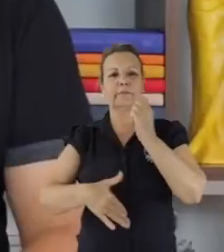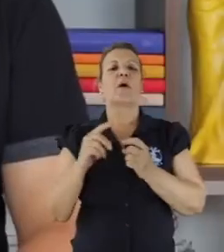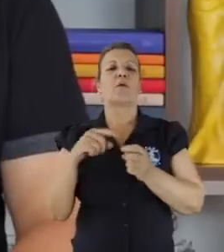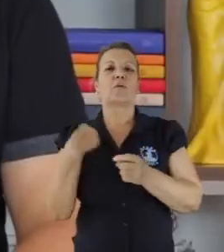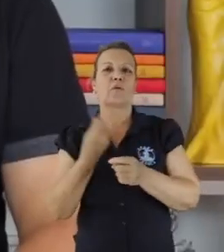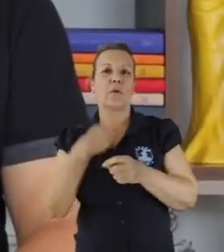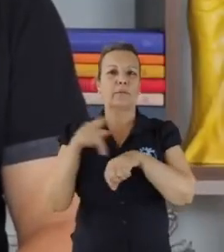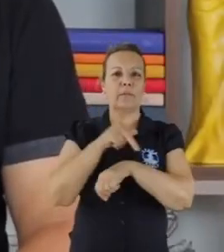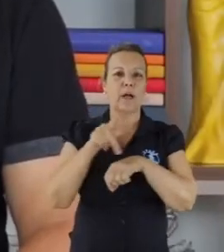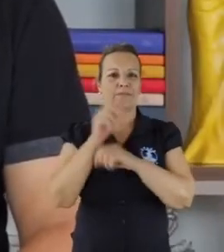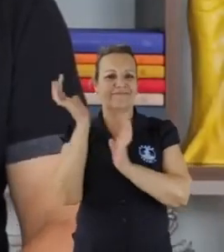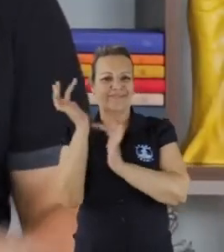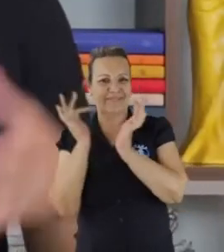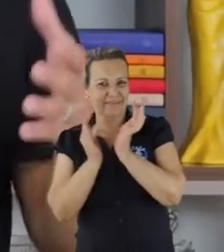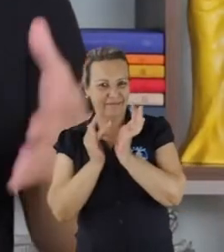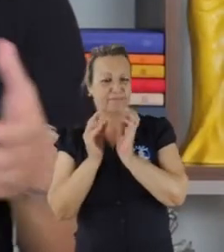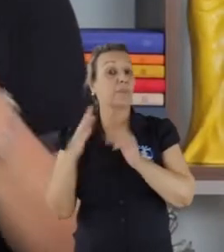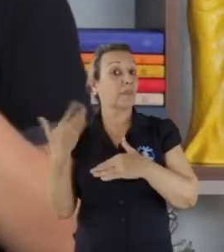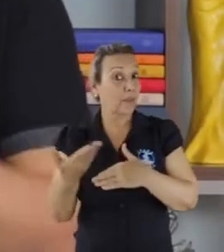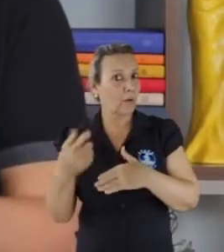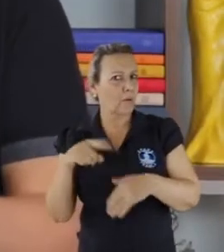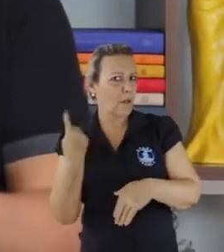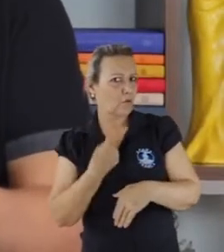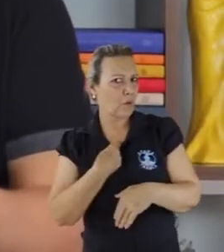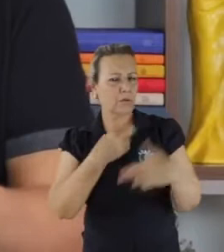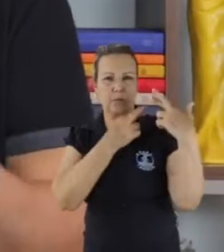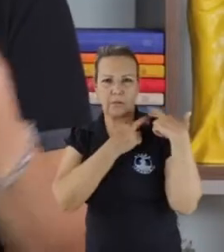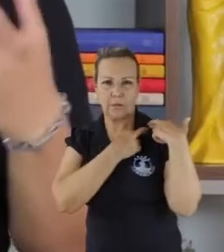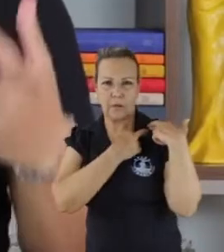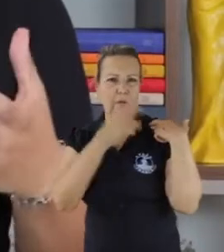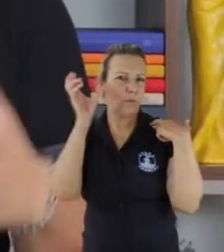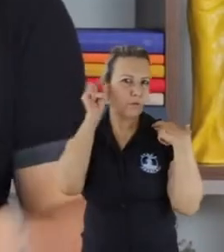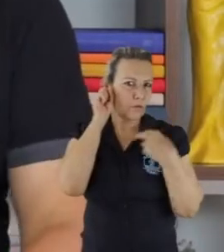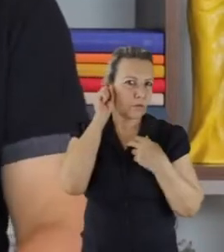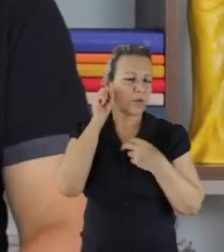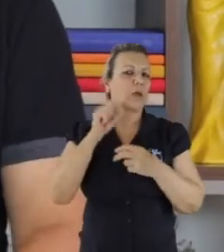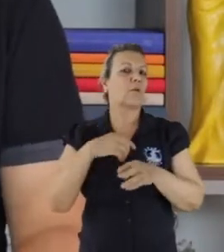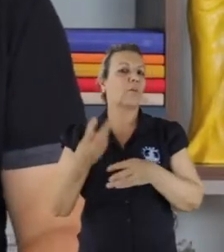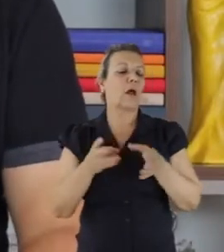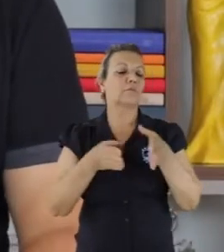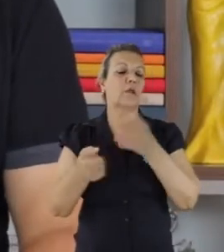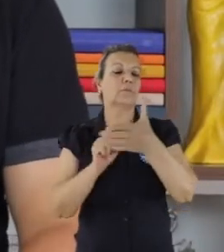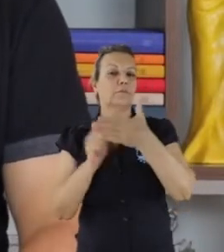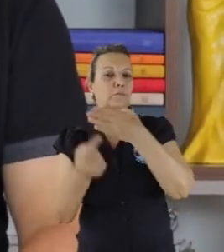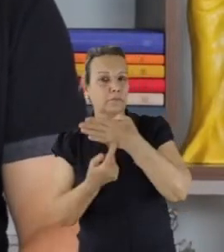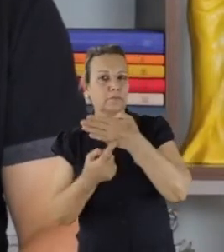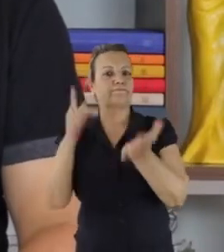e ribeiros no ermo. Estamos em um país cristão, então é nossa obrigação, como